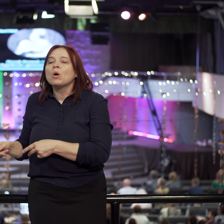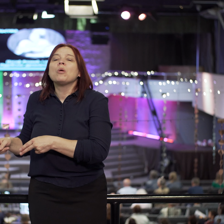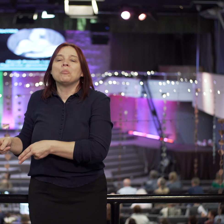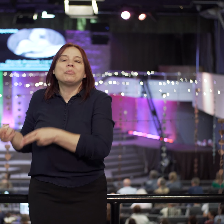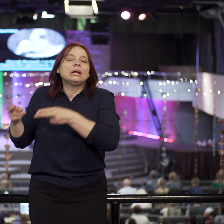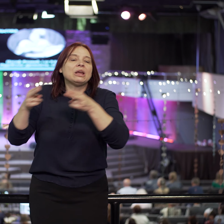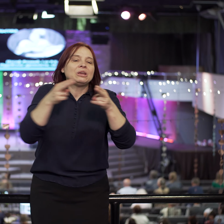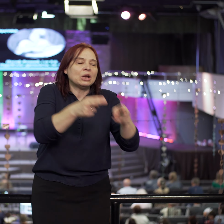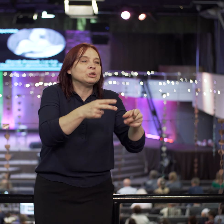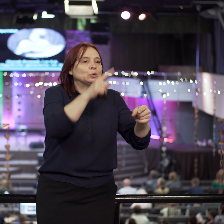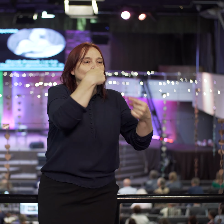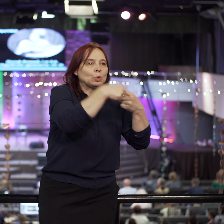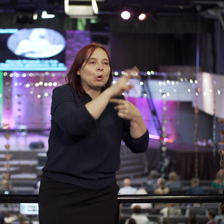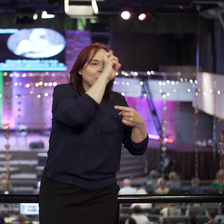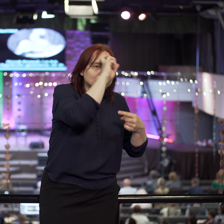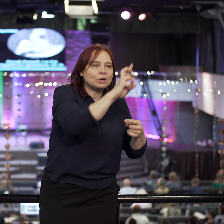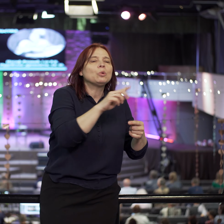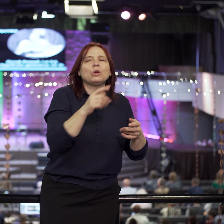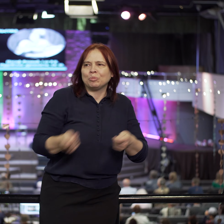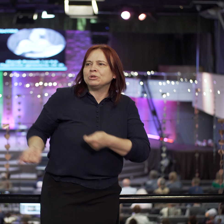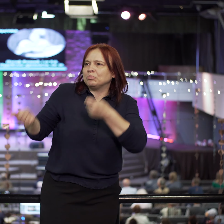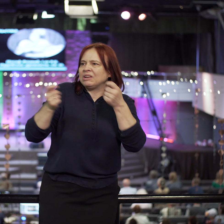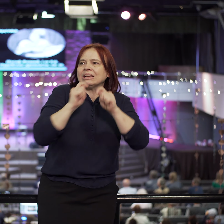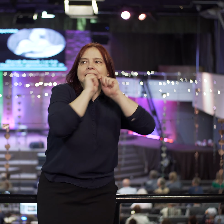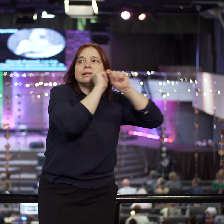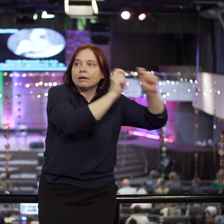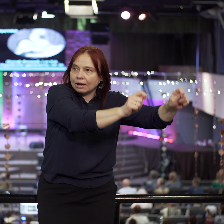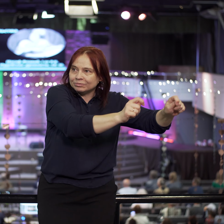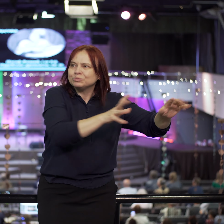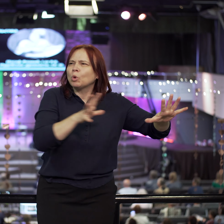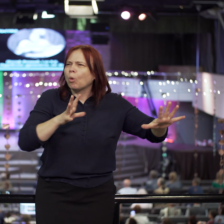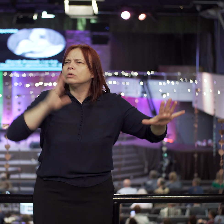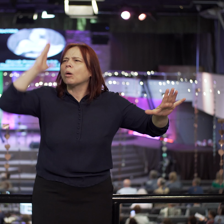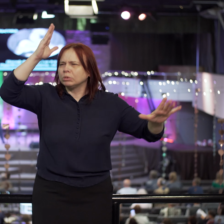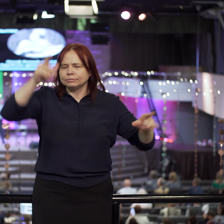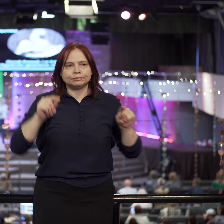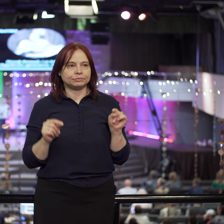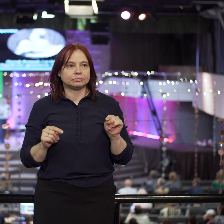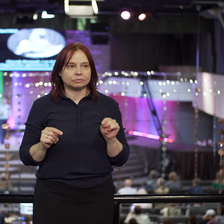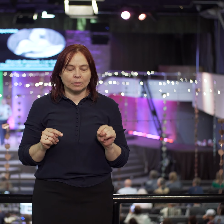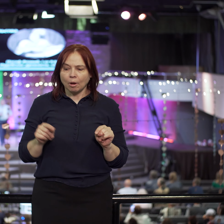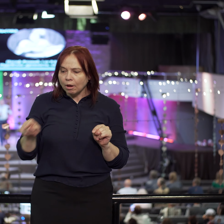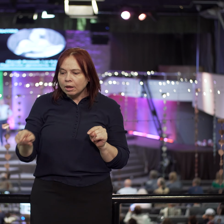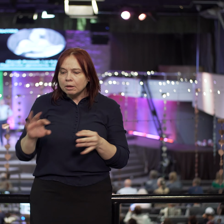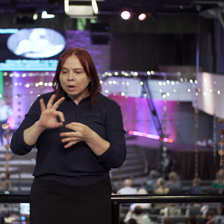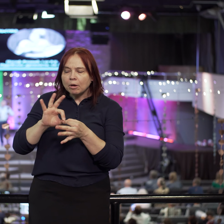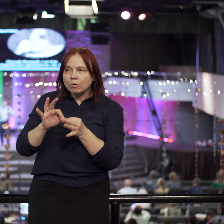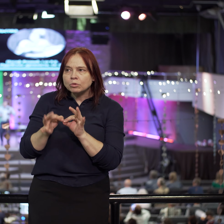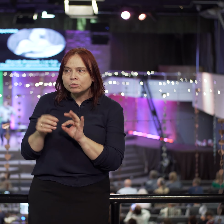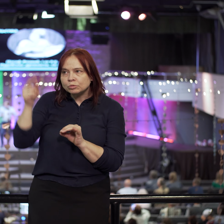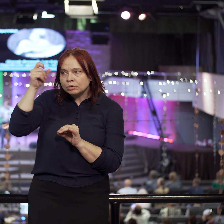сделает. И второй важнейший источник, откуда мы узнаем об этом человеке,